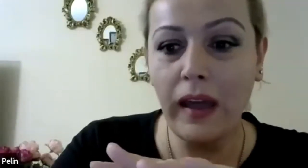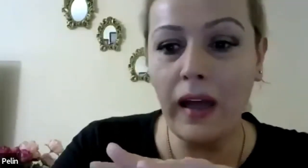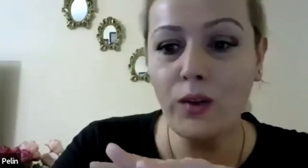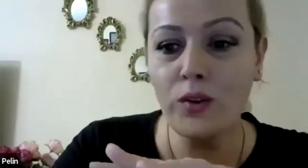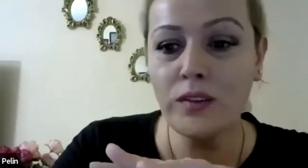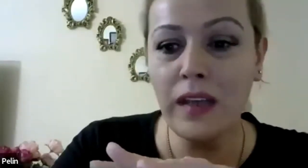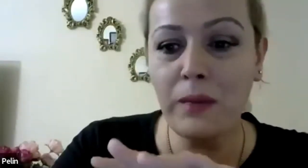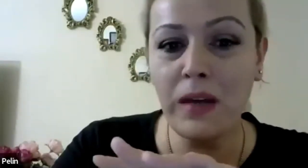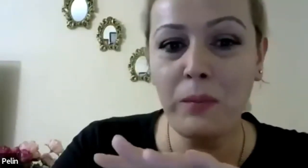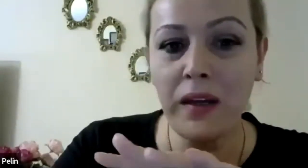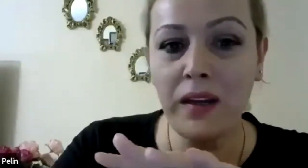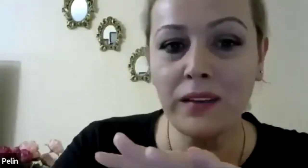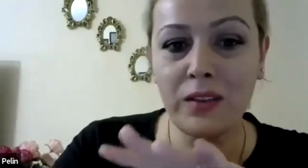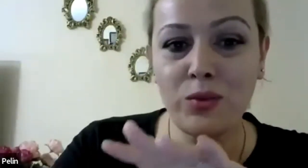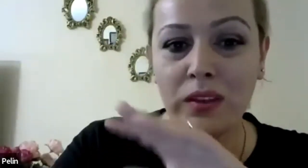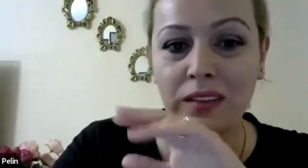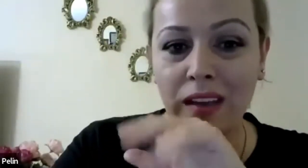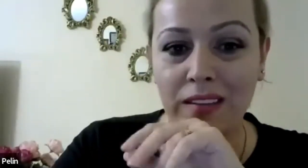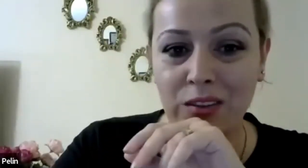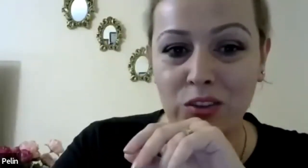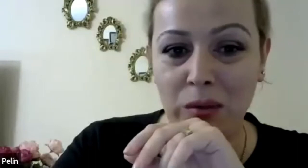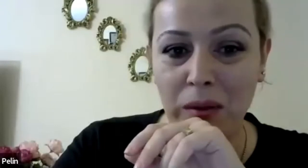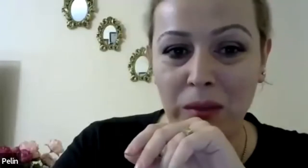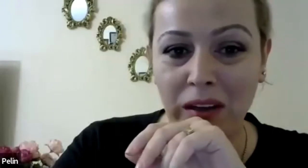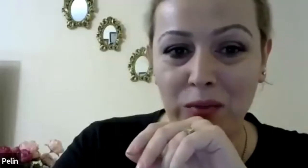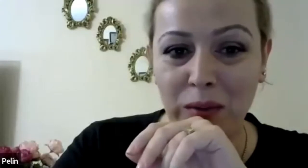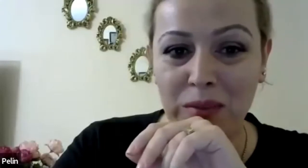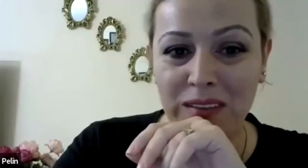Eğer yoksa Emrah Bey'e adını ve soyadını yazdıracağım parmak alfabesiyle.